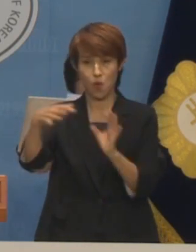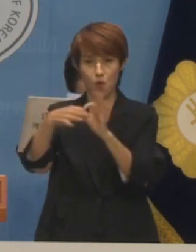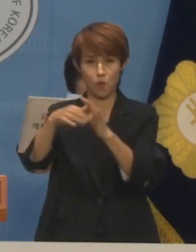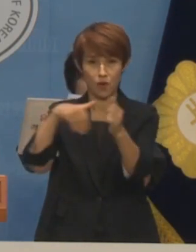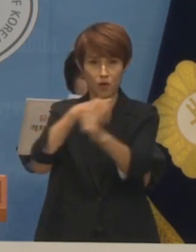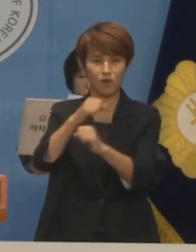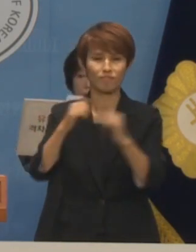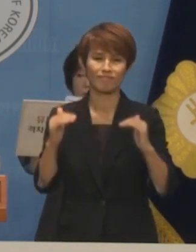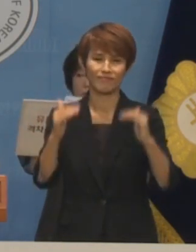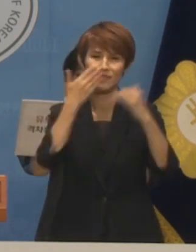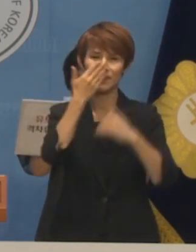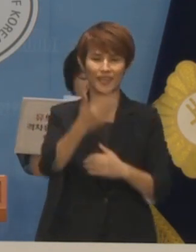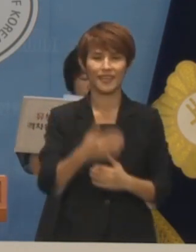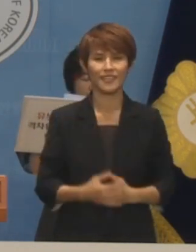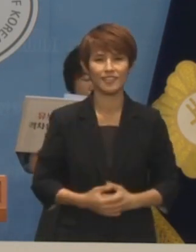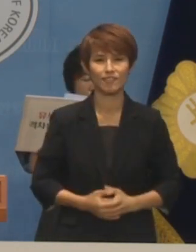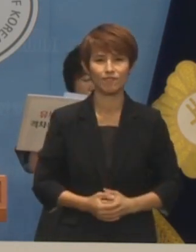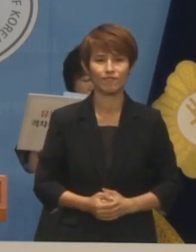것이다.